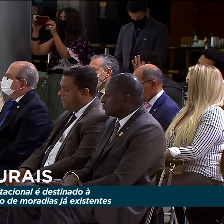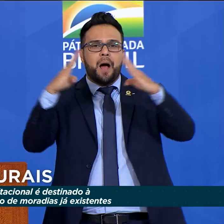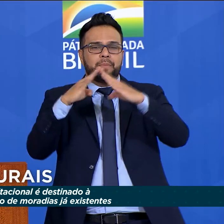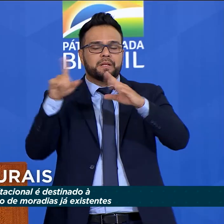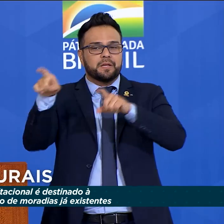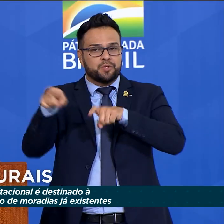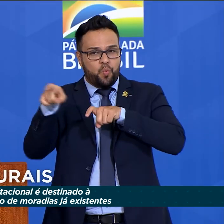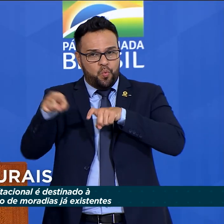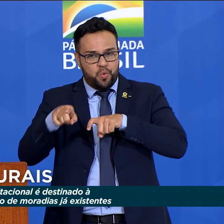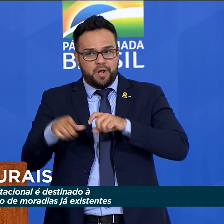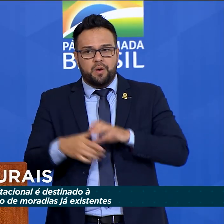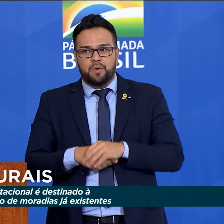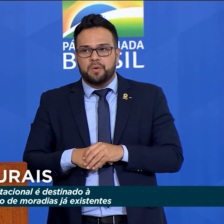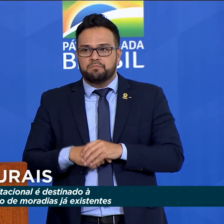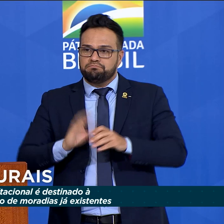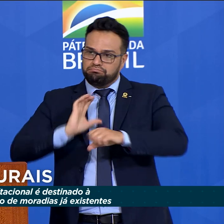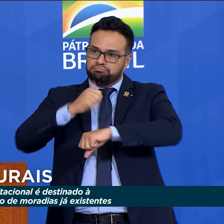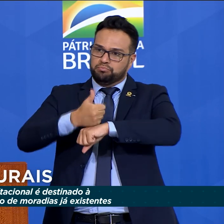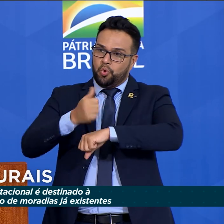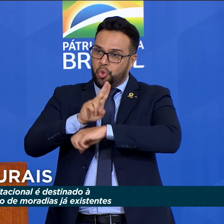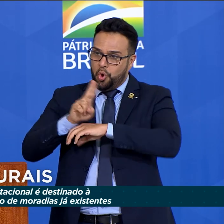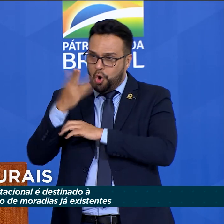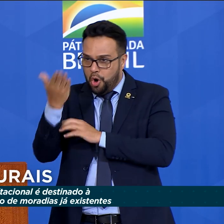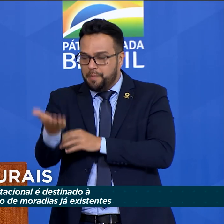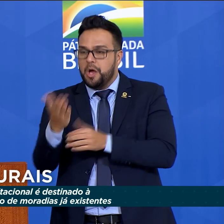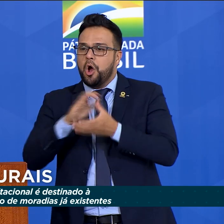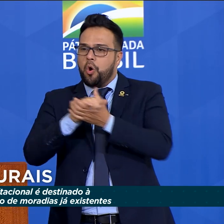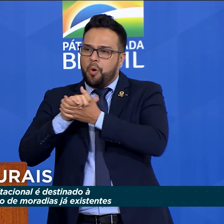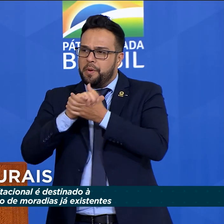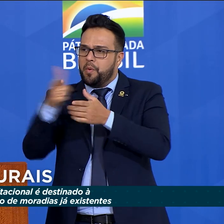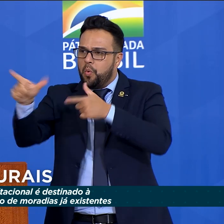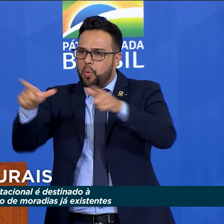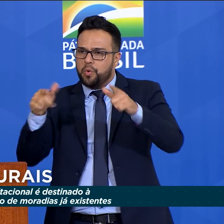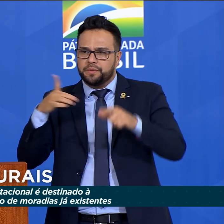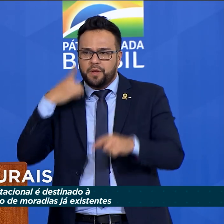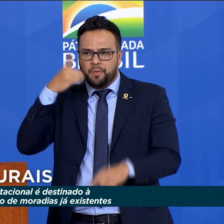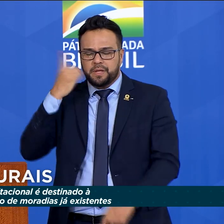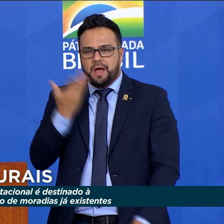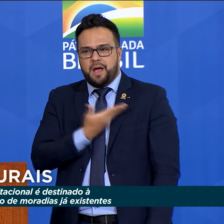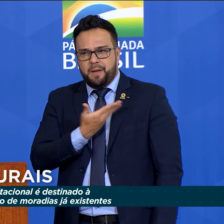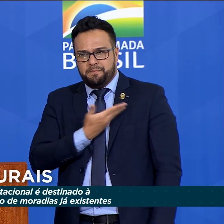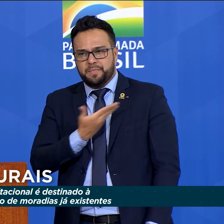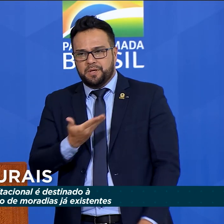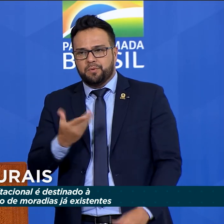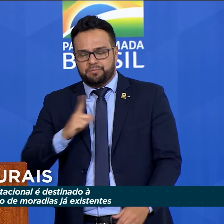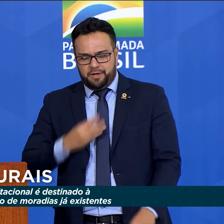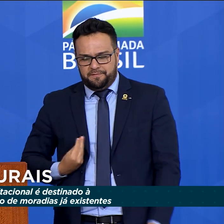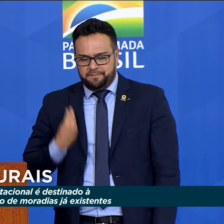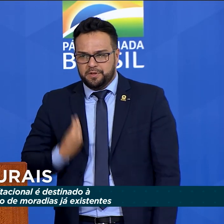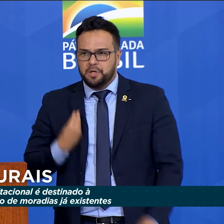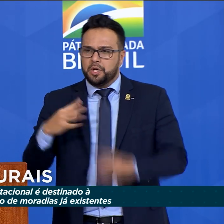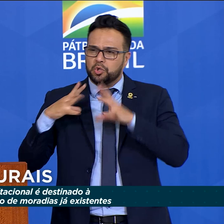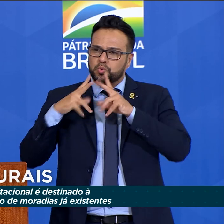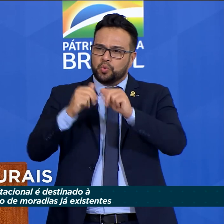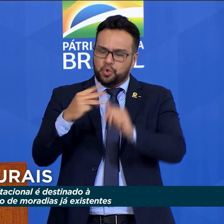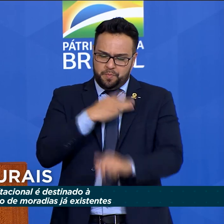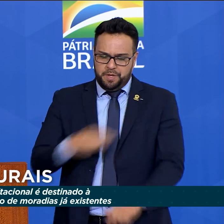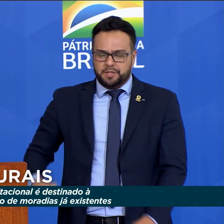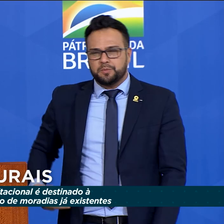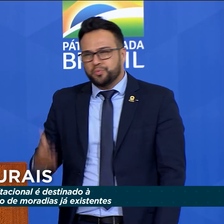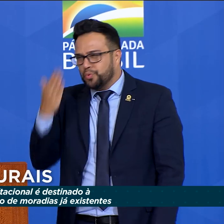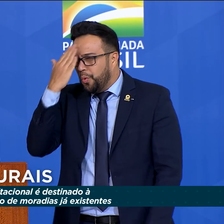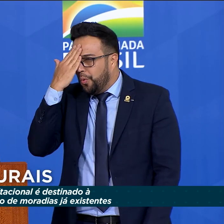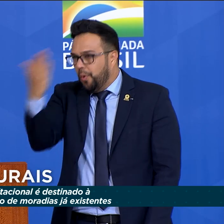Rural. Né? Em seu nome, Ildo, cumprimentar todos os deputados, amigos, colegas que estão aqui. Todos os ministros, muito